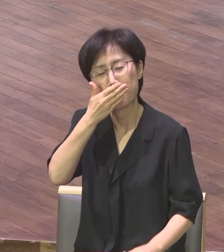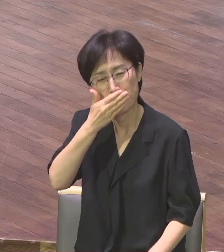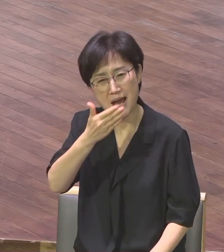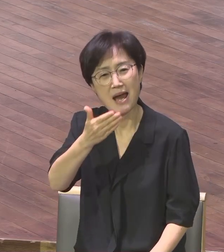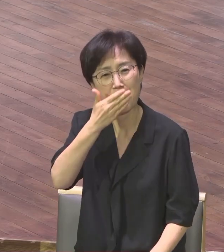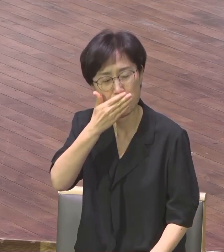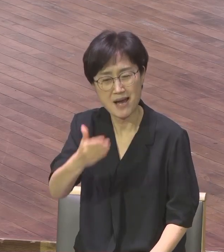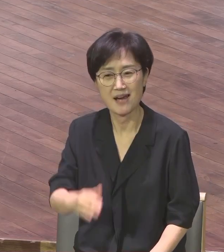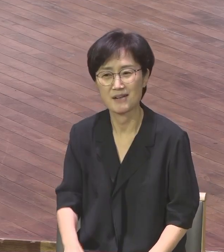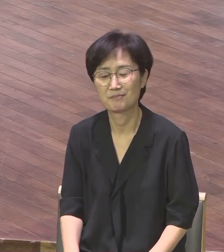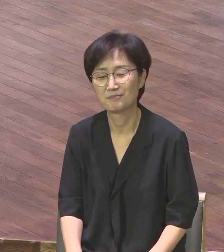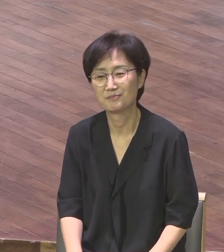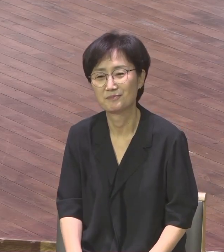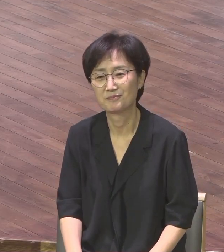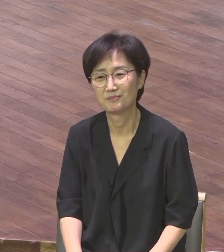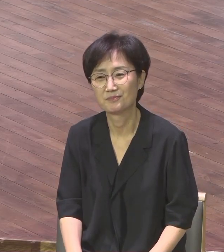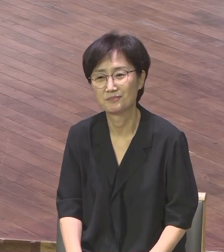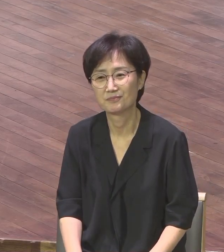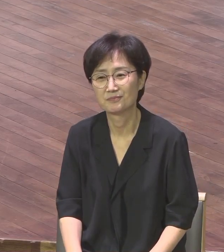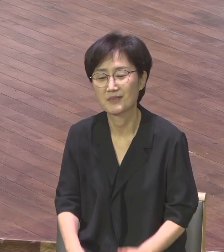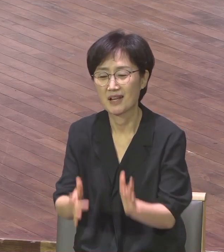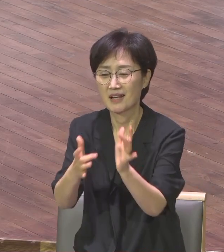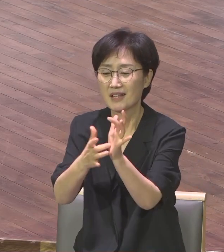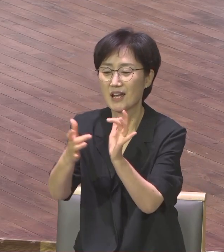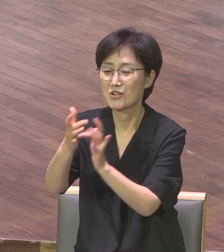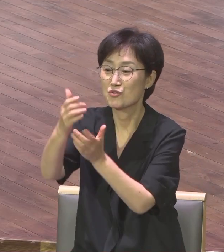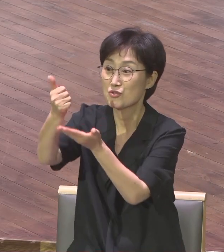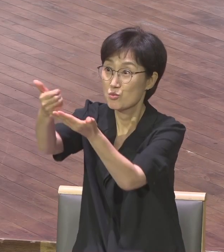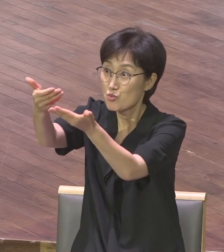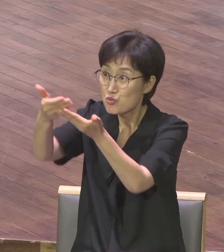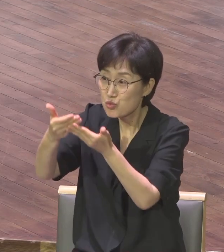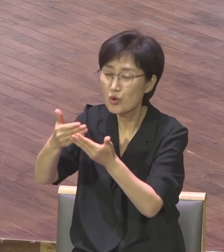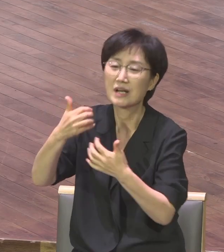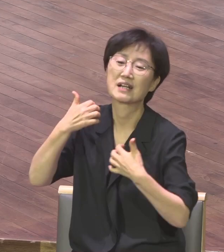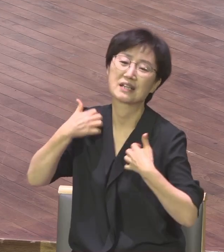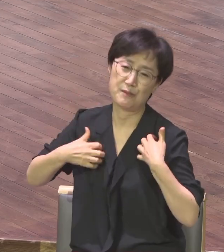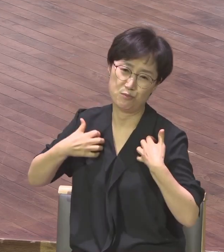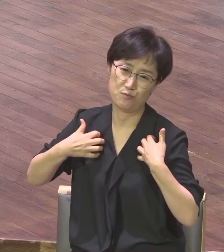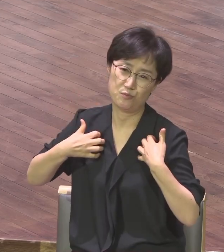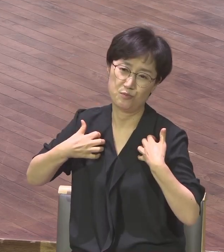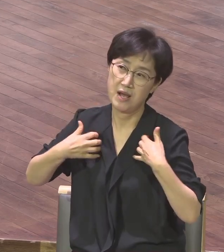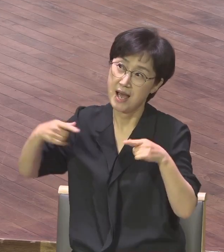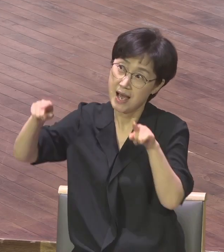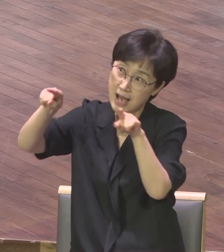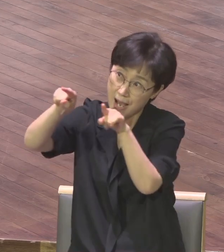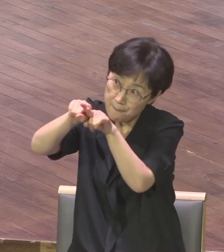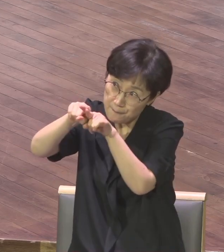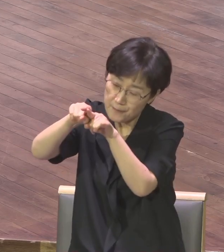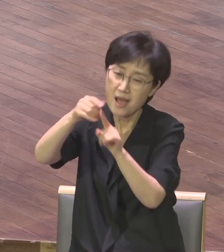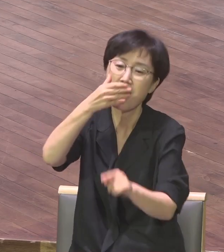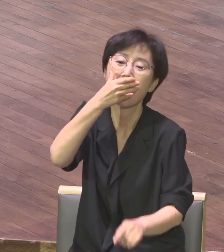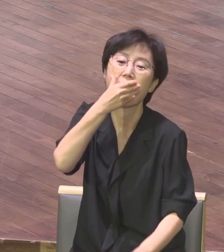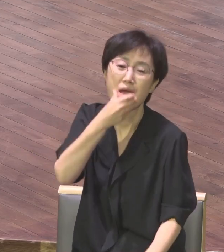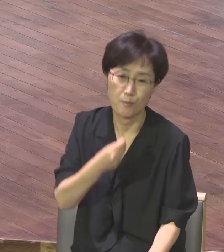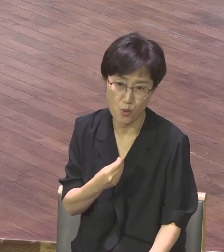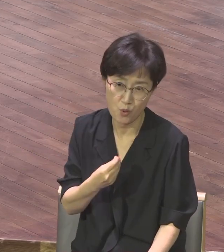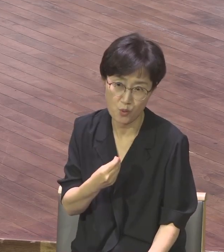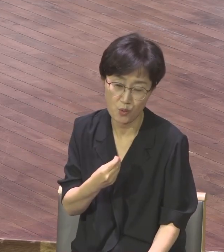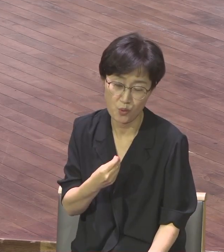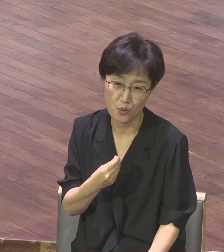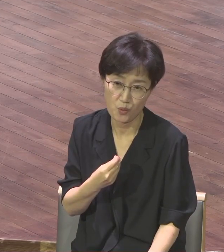있다는 것입니다. 예수님의 주시는 기쁨, 예수님과 함께하는 이 행복을 누구나